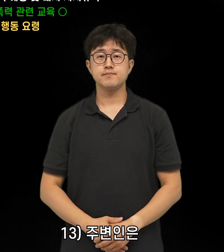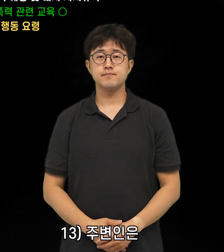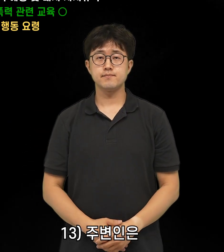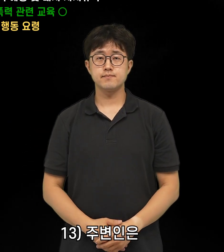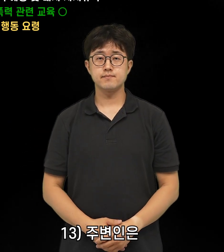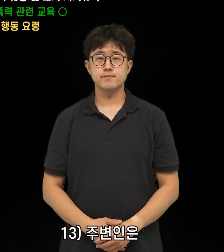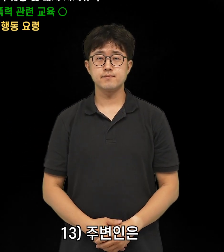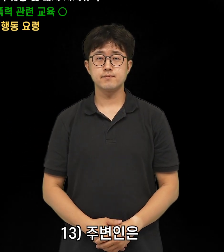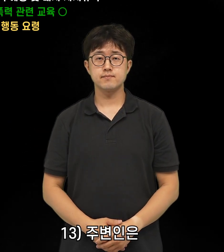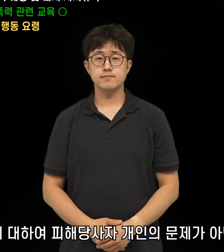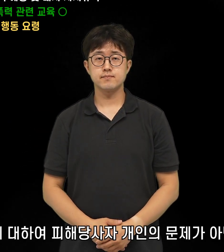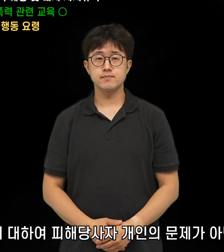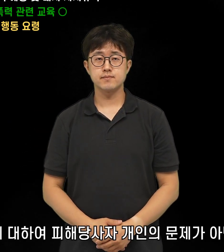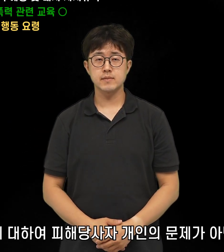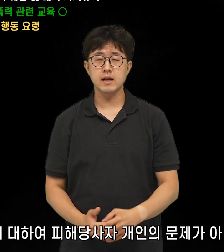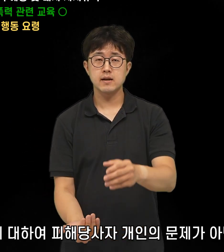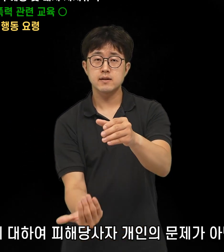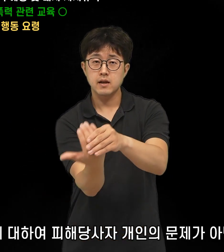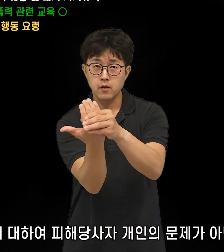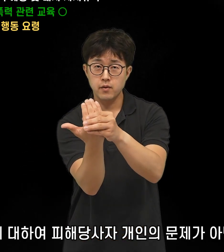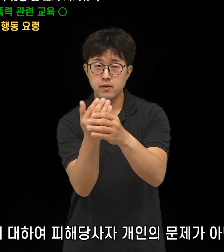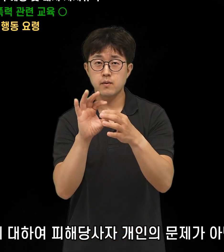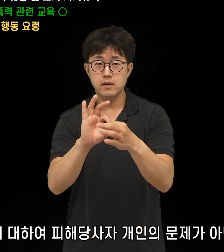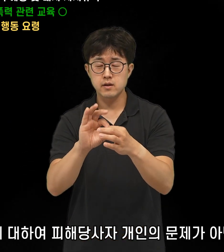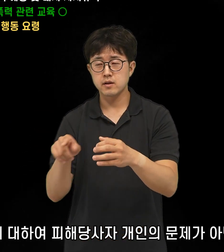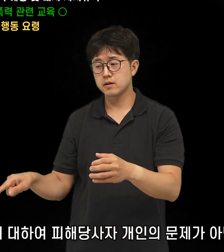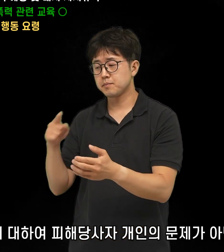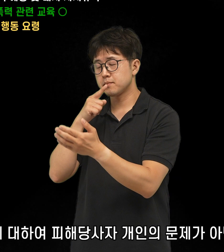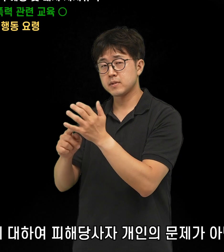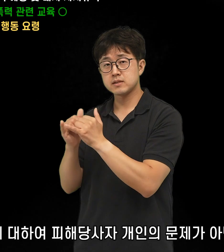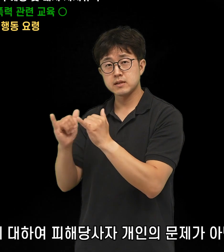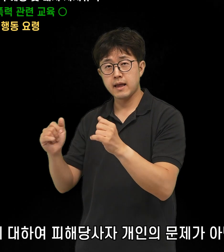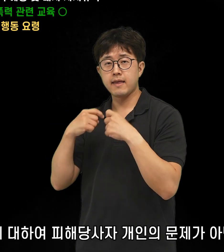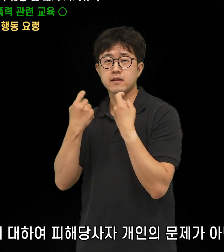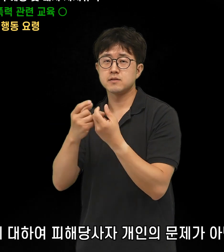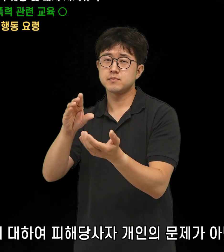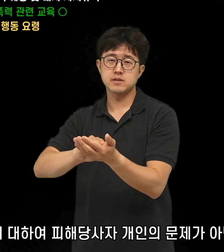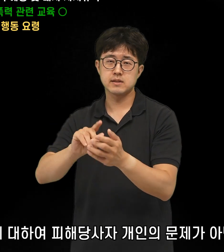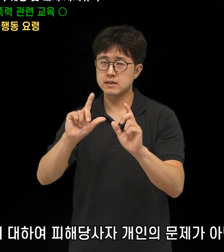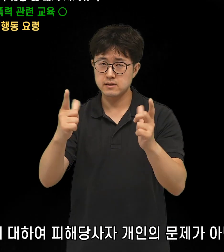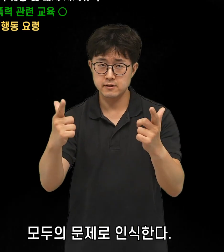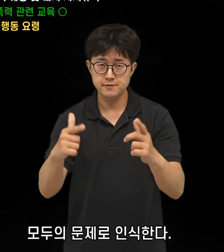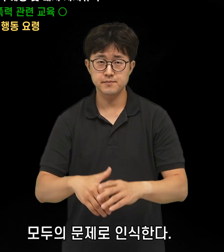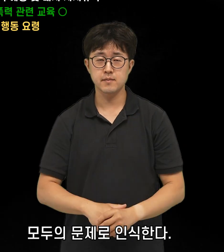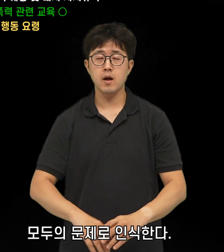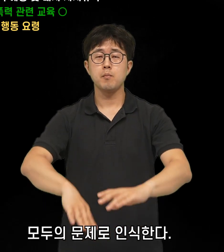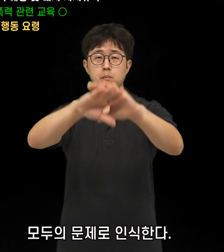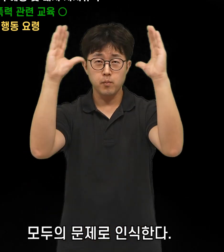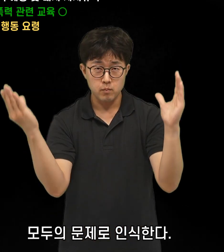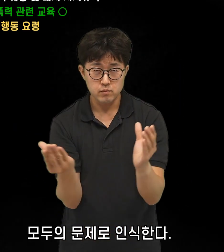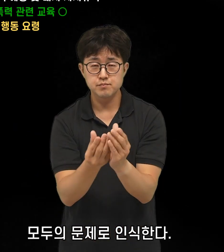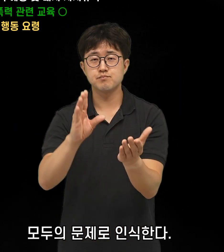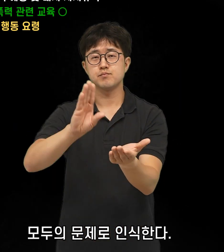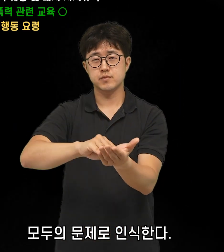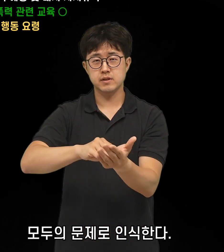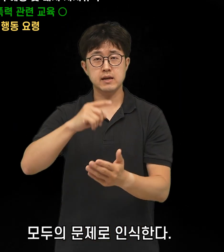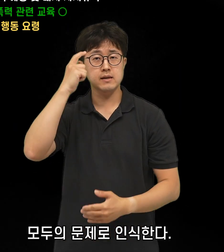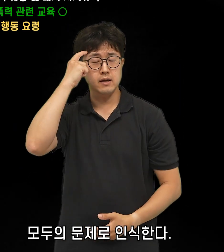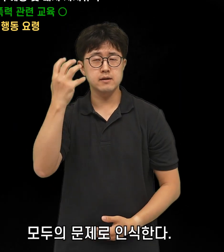주변인은 사건에 대하여 피해 당사자 개인의 문제가 아닌 모두의 문제로 인식한다.